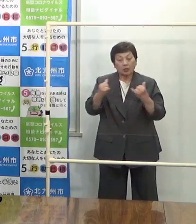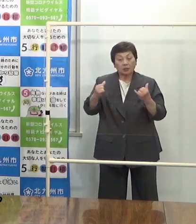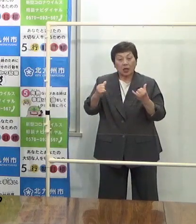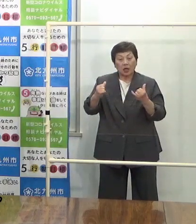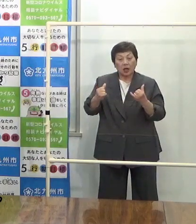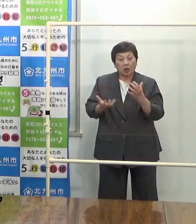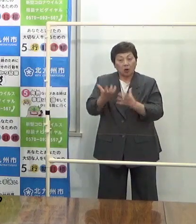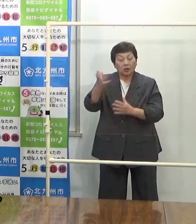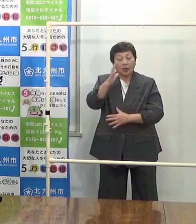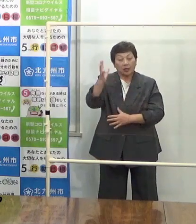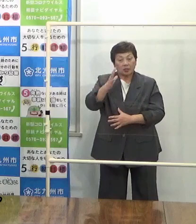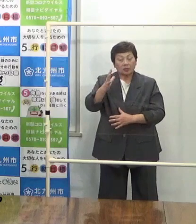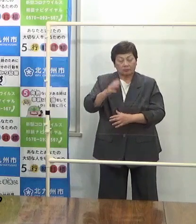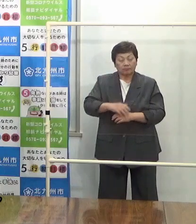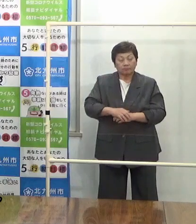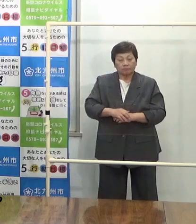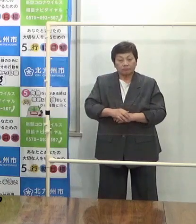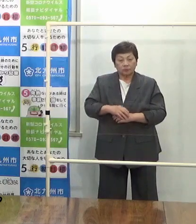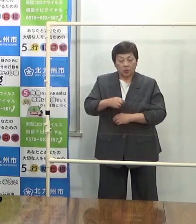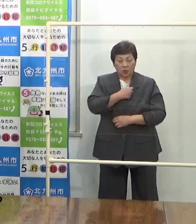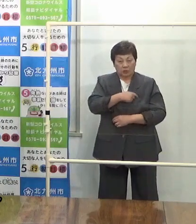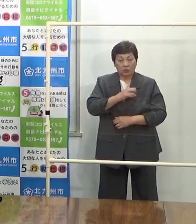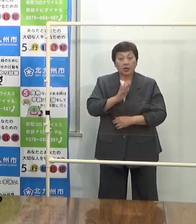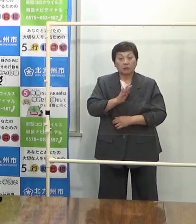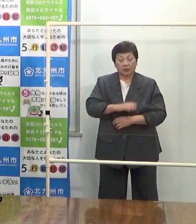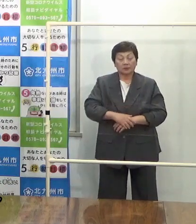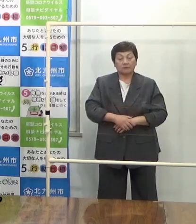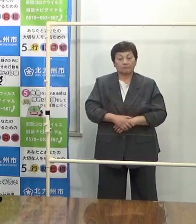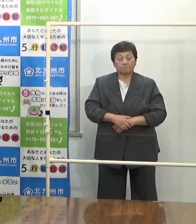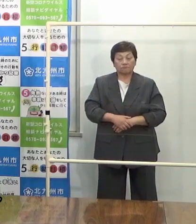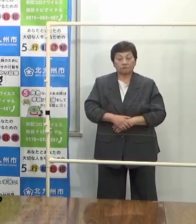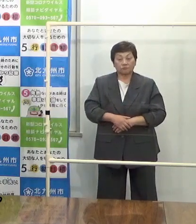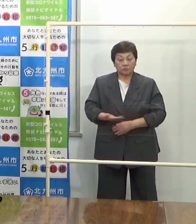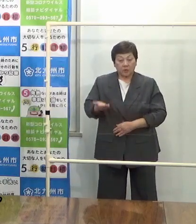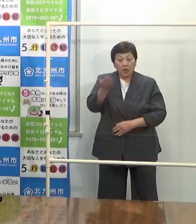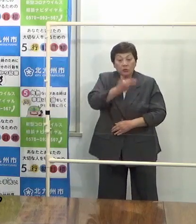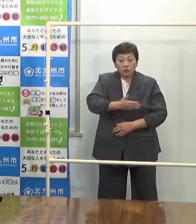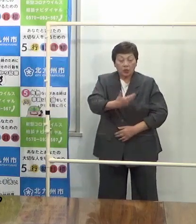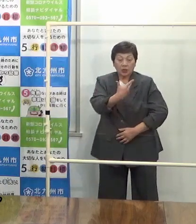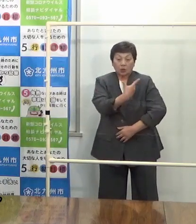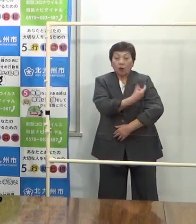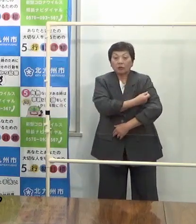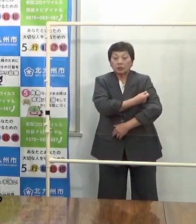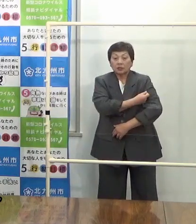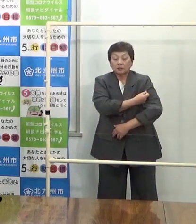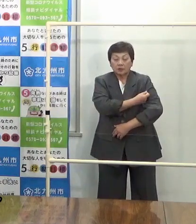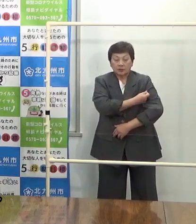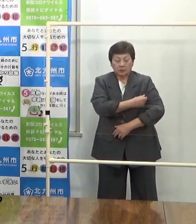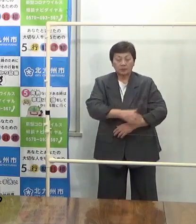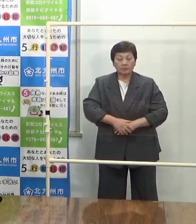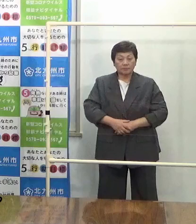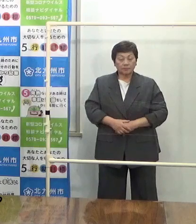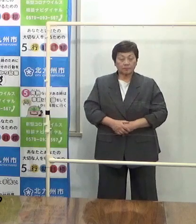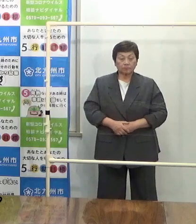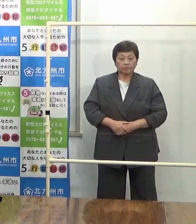という、ということであります。次にワクチンの接種について触れたいと思います